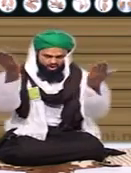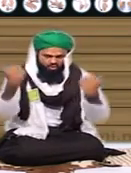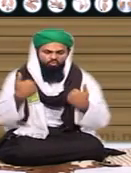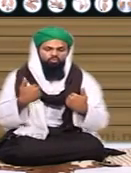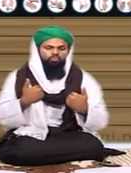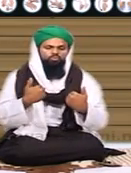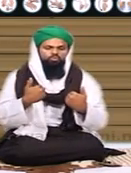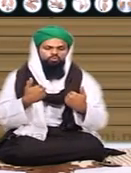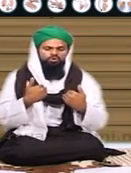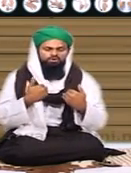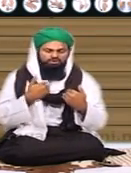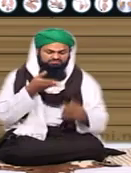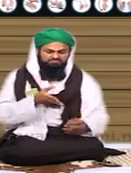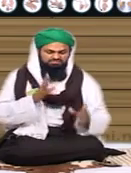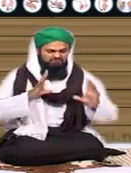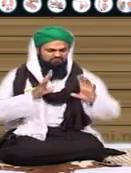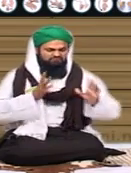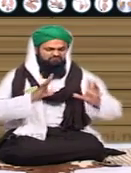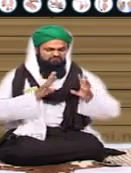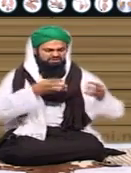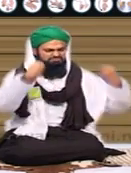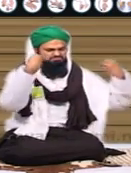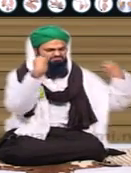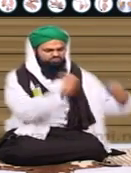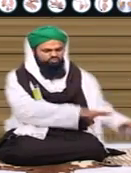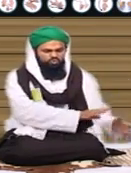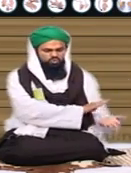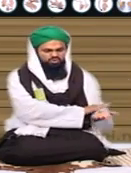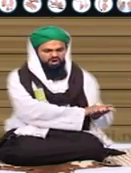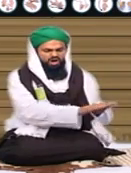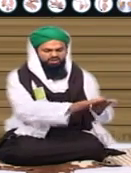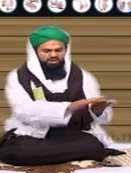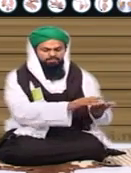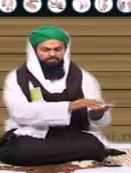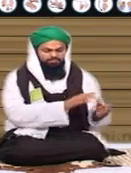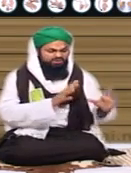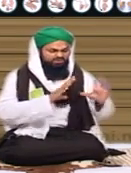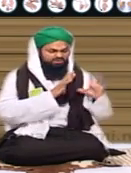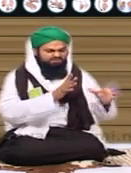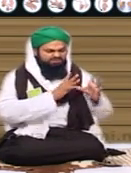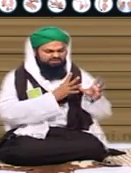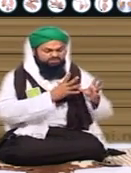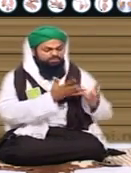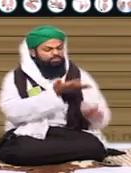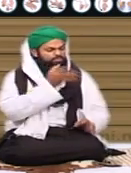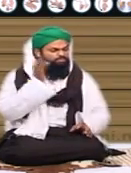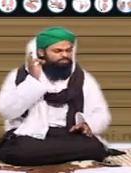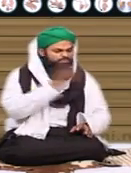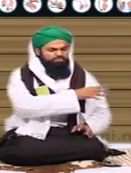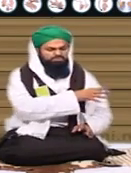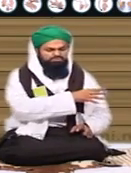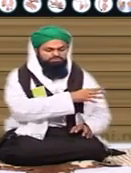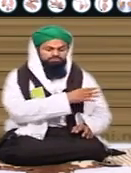دیتی کہ آؤ اس فیشن پرستی کے دور سے نکل کر فیشن کو 3 طلاق دے